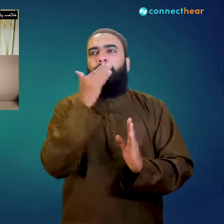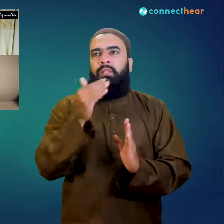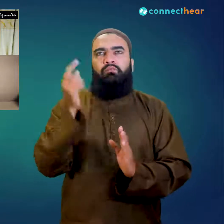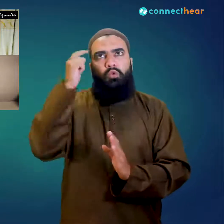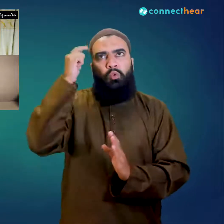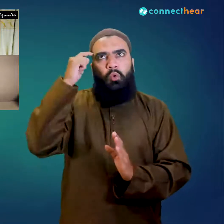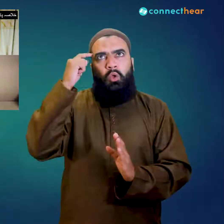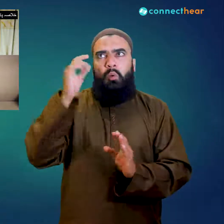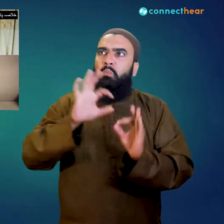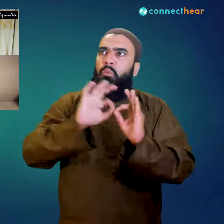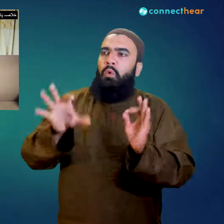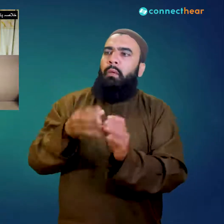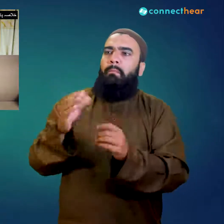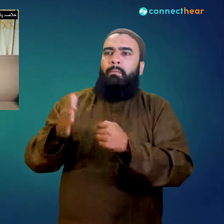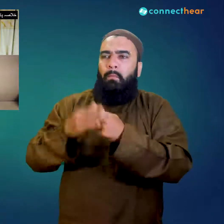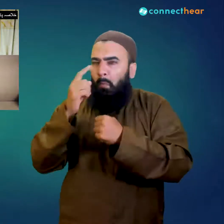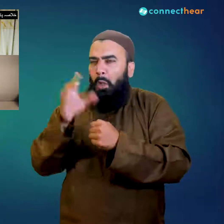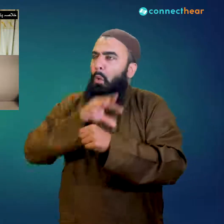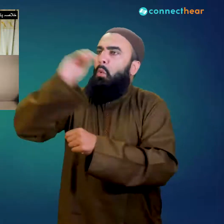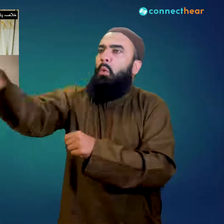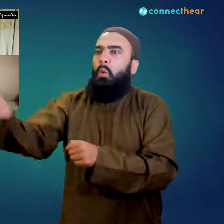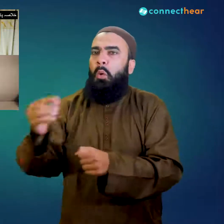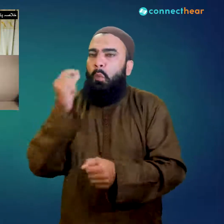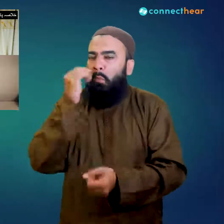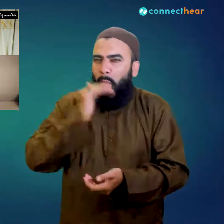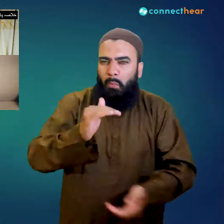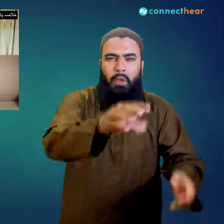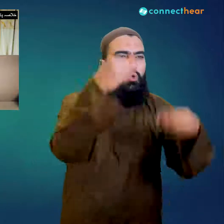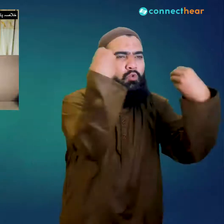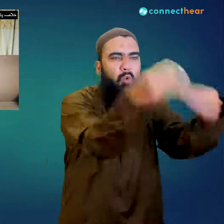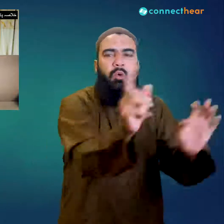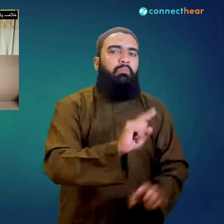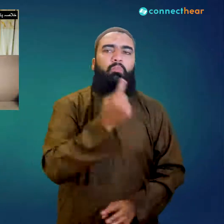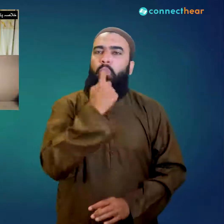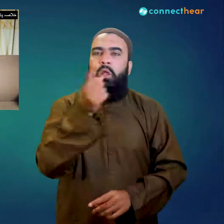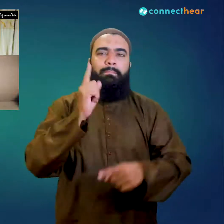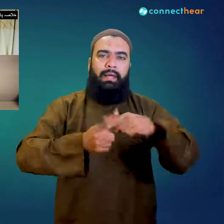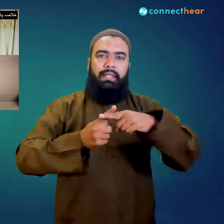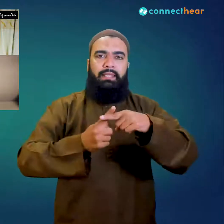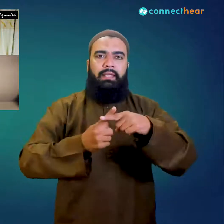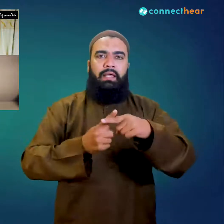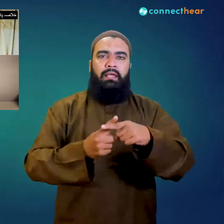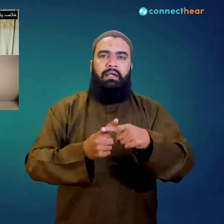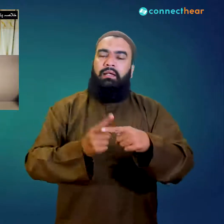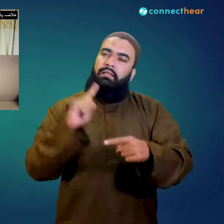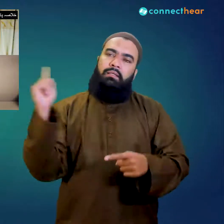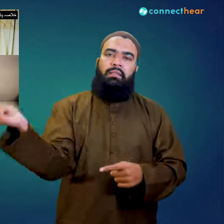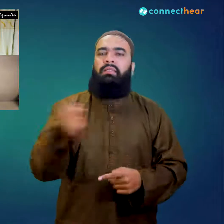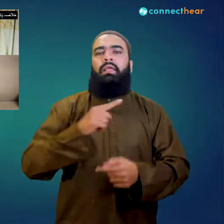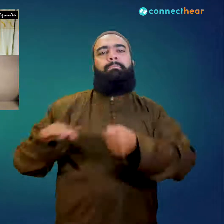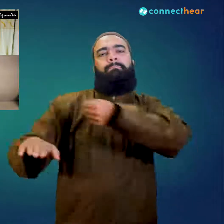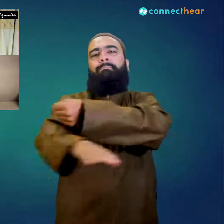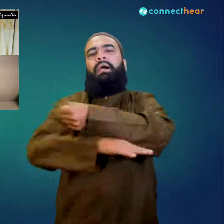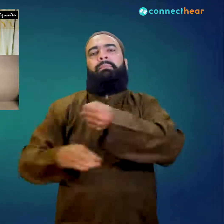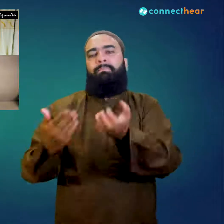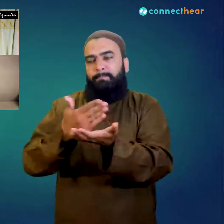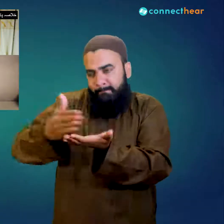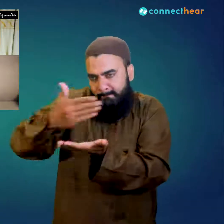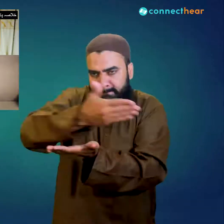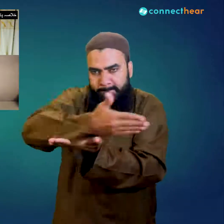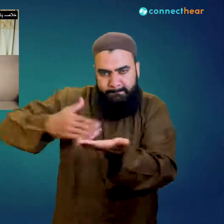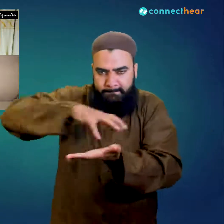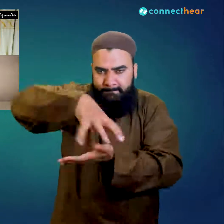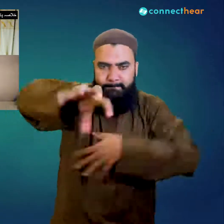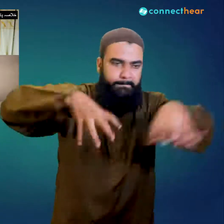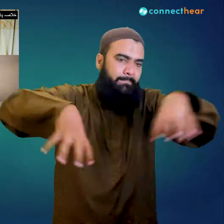سکتا۔ اگر کسی نے وصیت 1/3 سے زیادہ مال کی کر دی تو وہ لاگو نہیں کی جائے گی۔ سارے مال کی